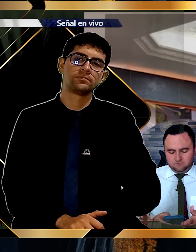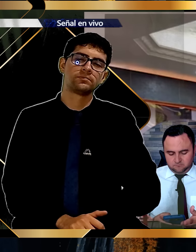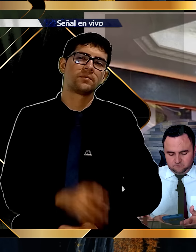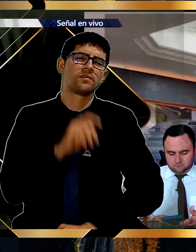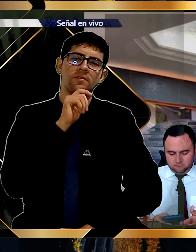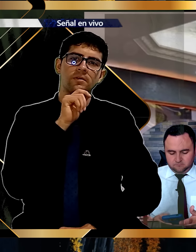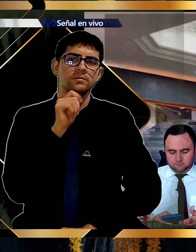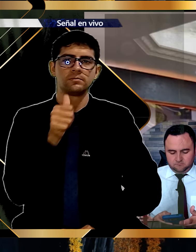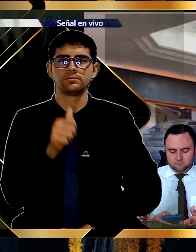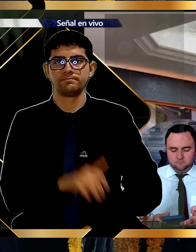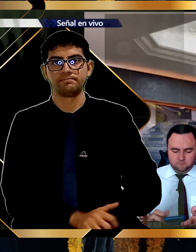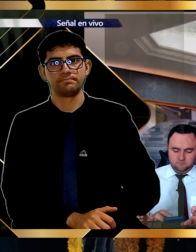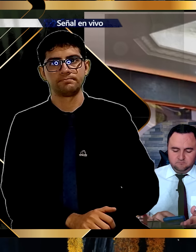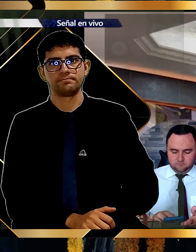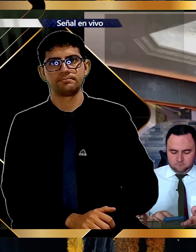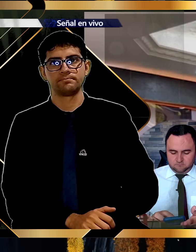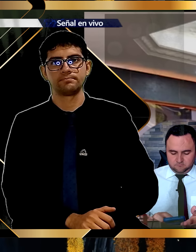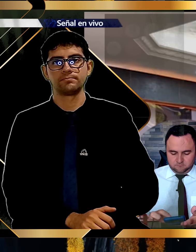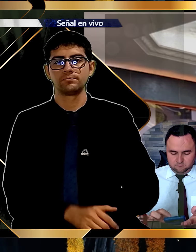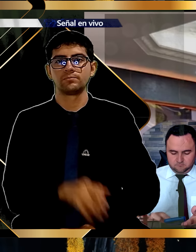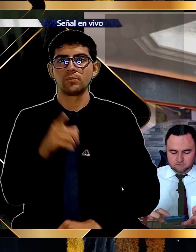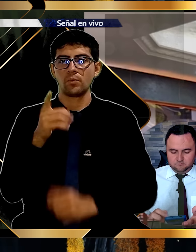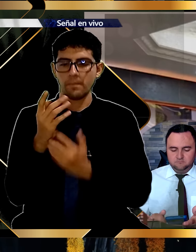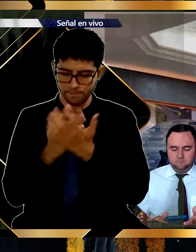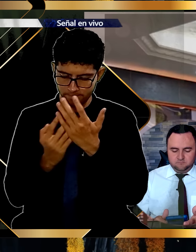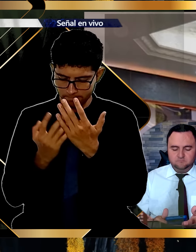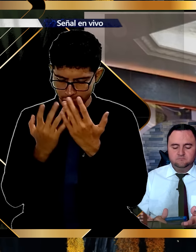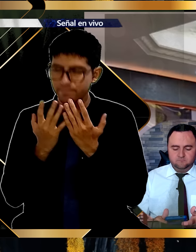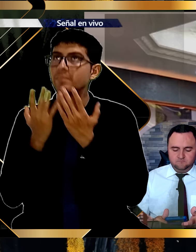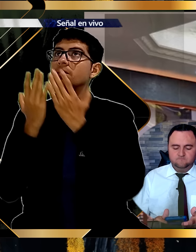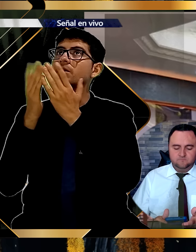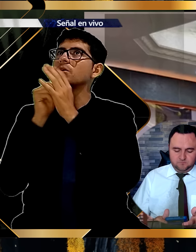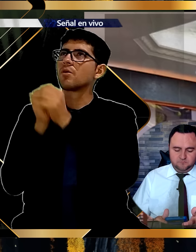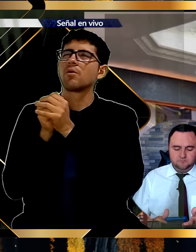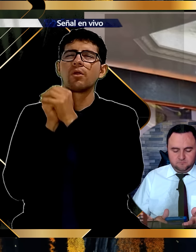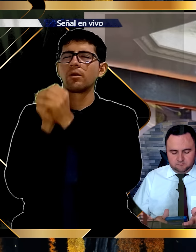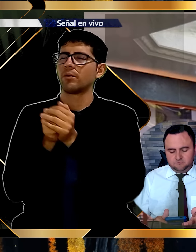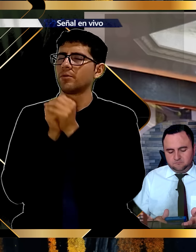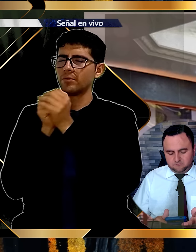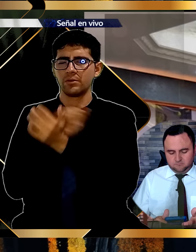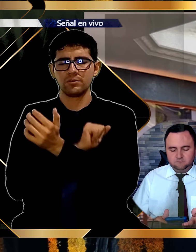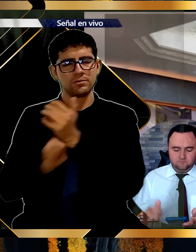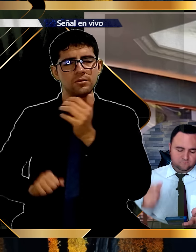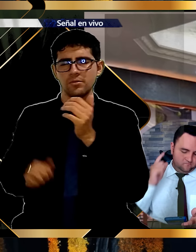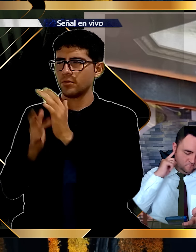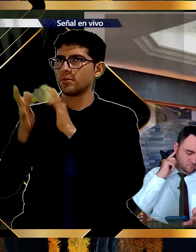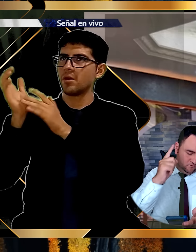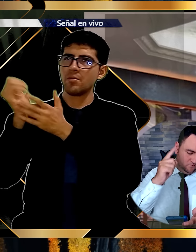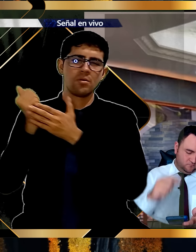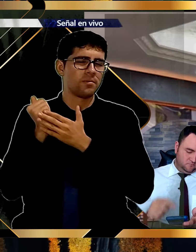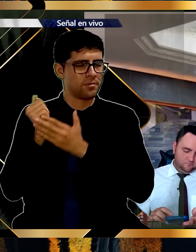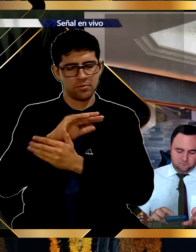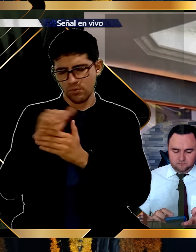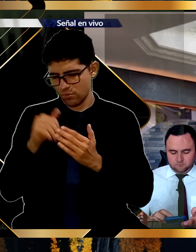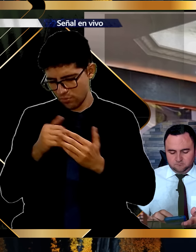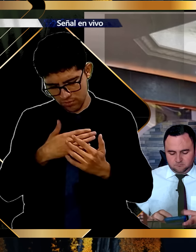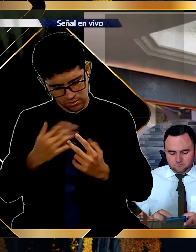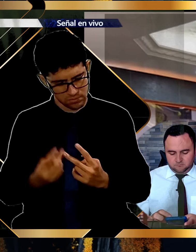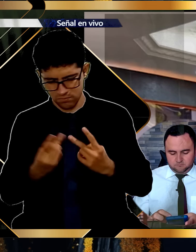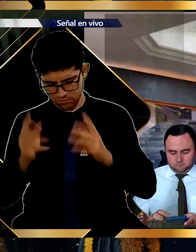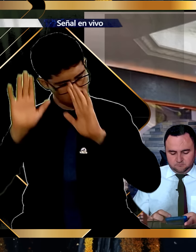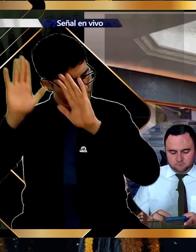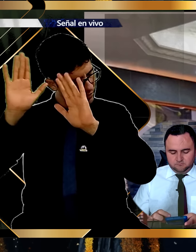Solo ponte en las manos de Dios y entrégate. Entrega tu voluntad, entrega lo que eres. Que Dios es capaz de hacer todo lo